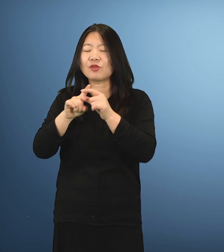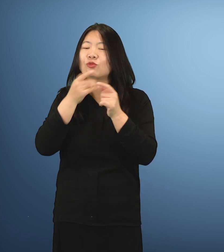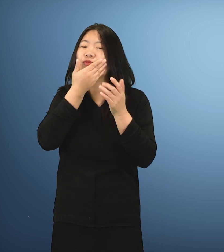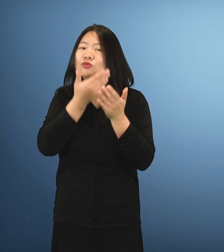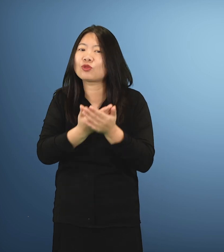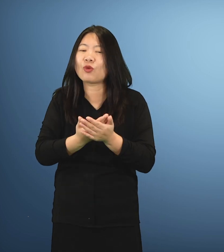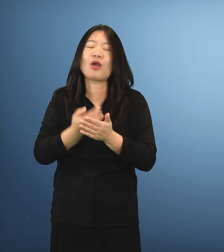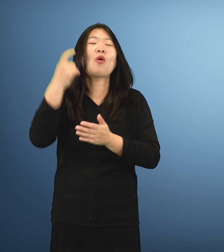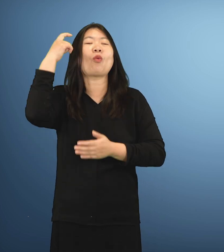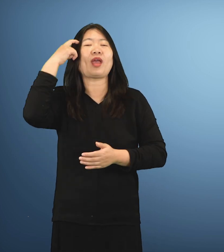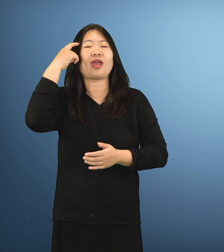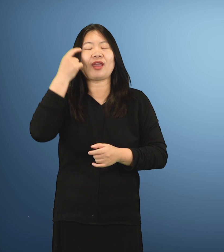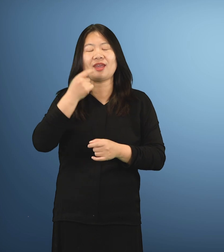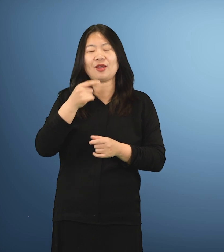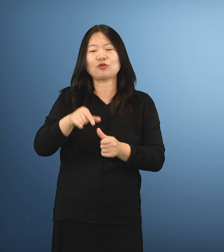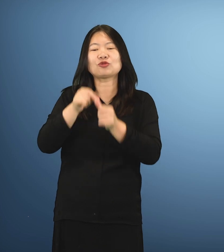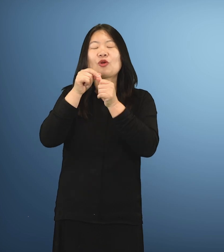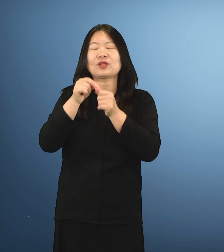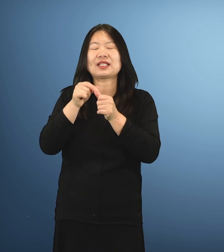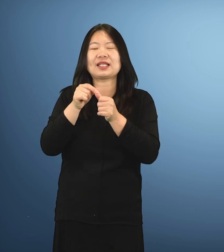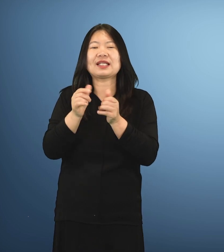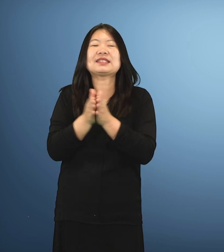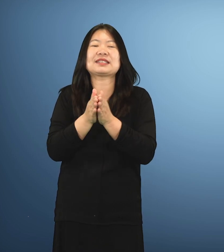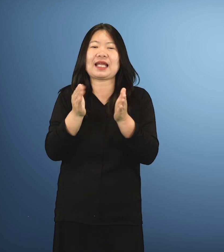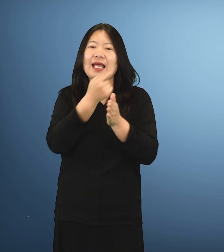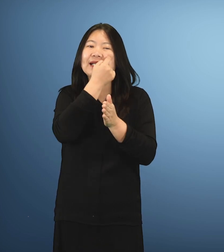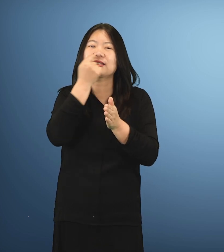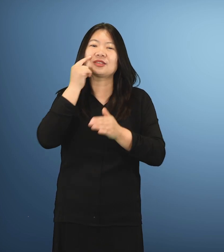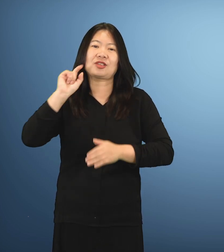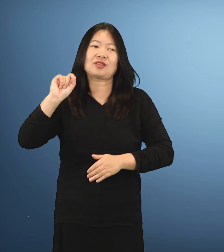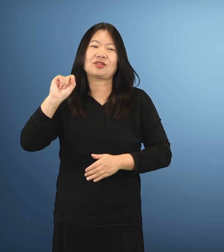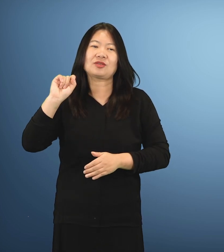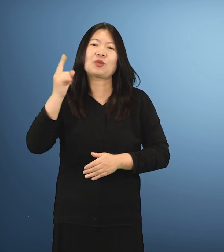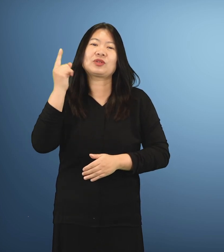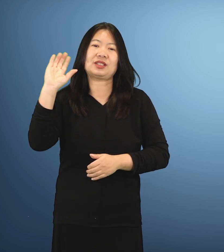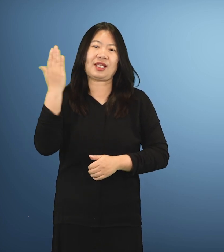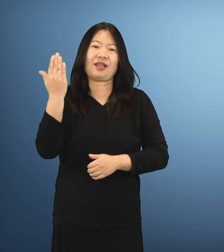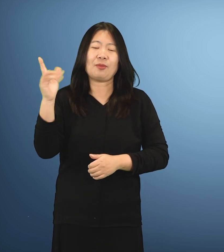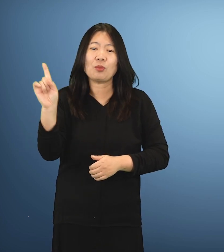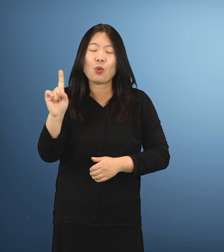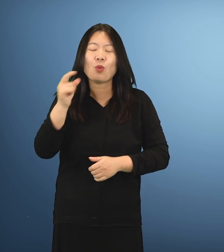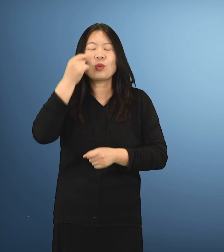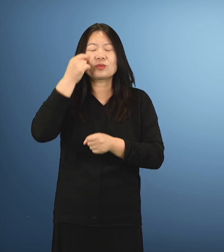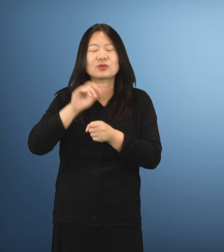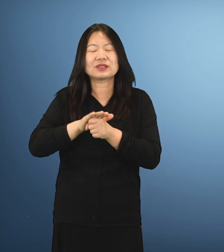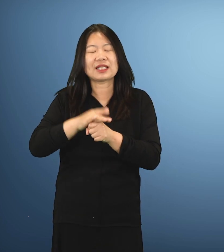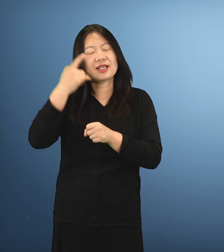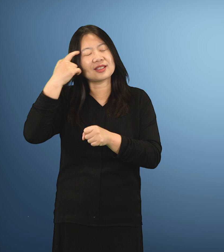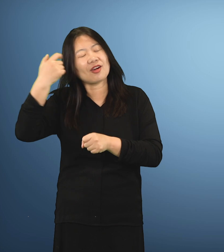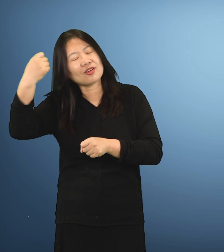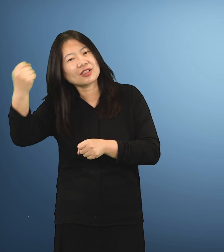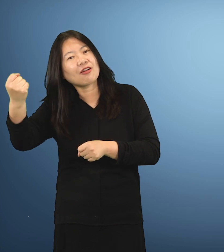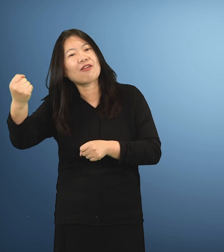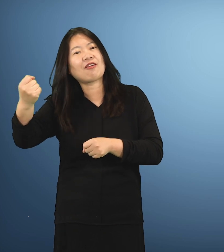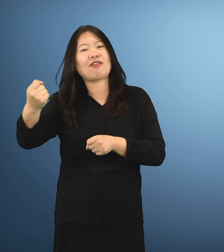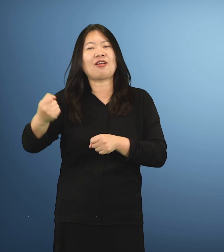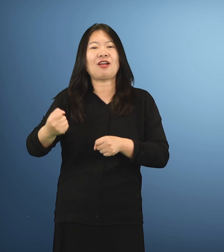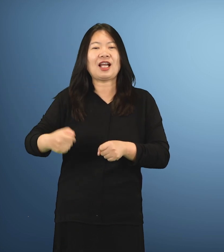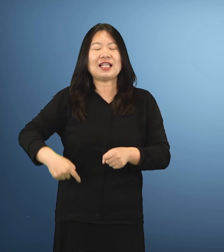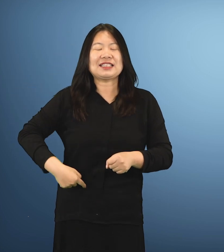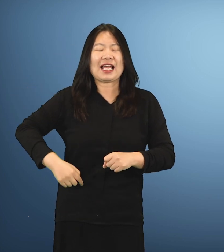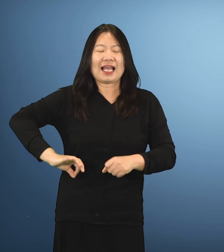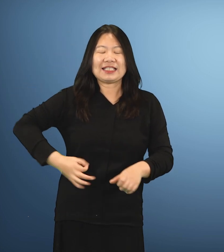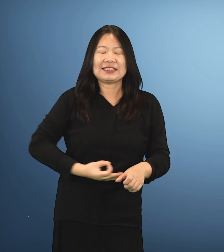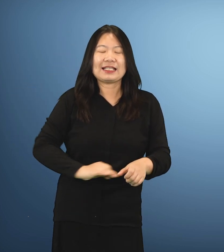단어입니다. 불쌍히 여기셨어요. 연민을 가졌다 그 말이에요. 창자가